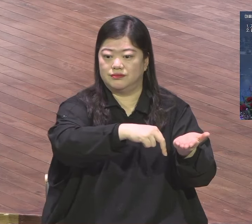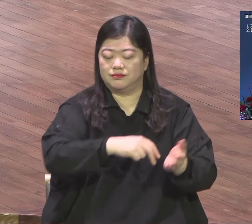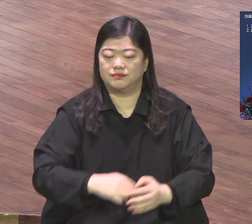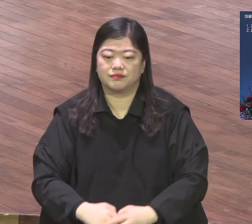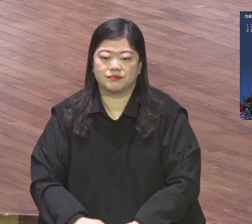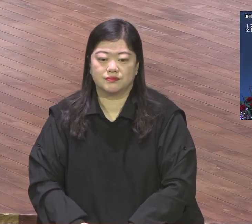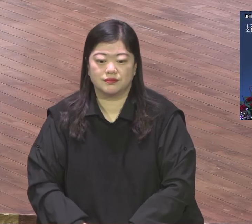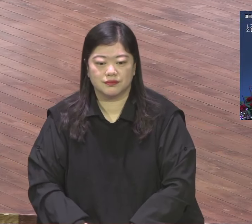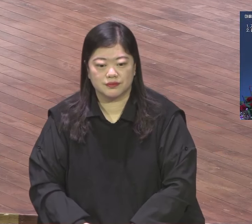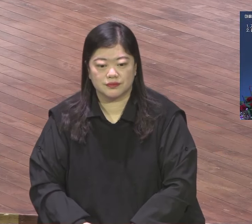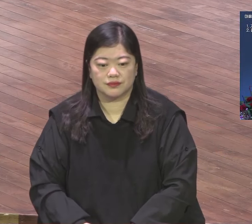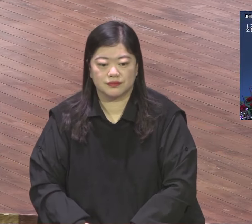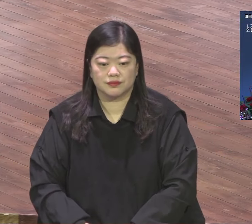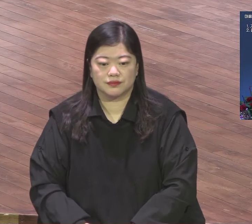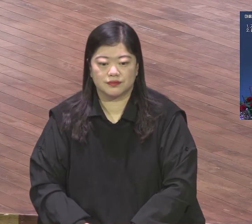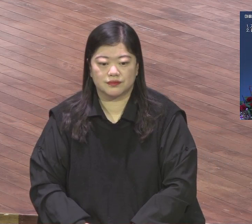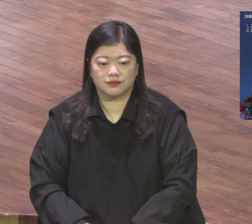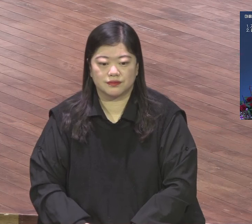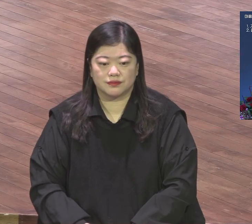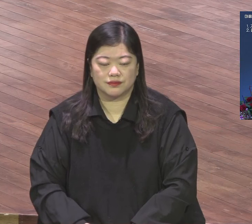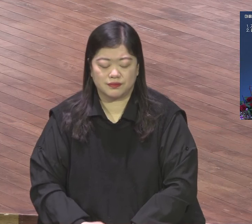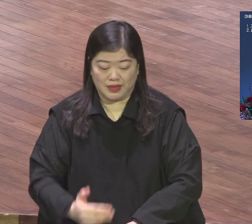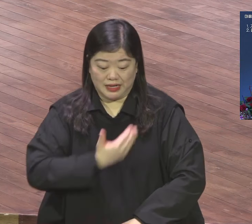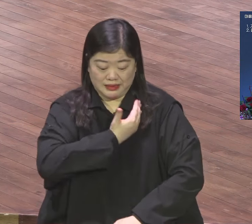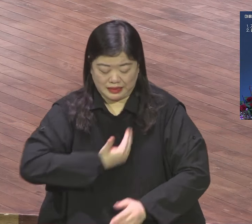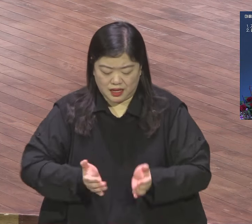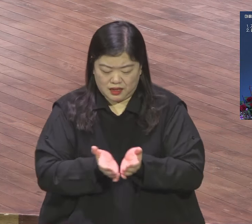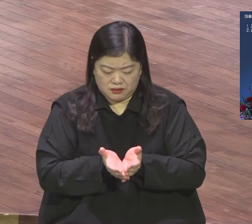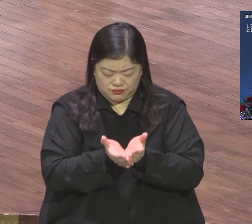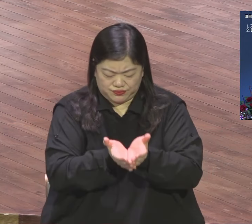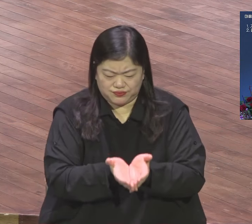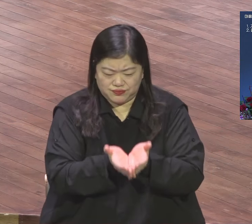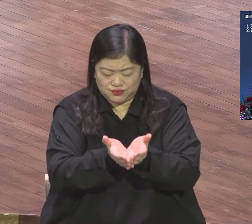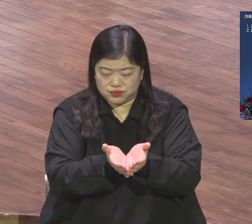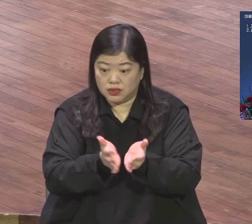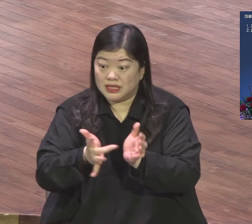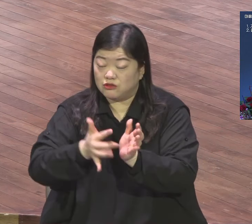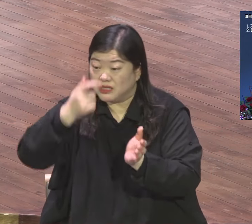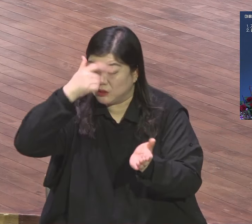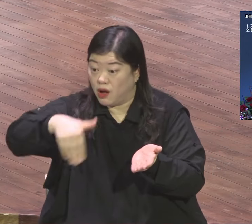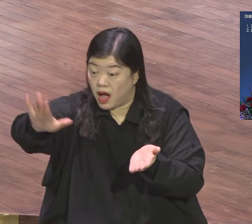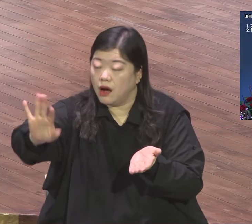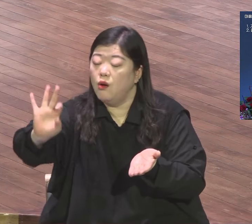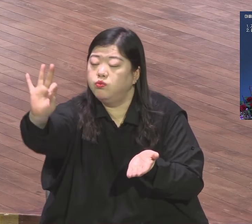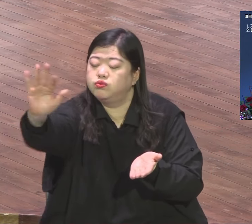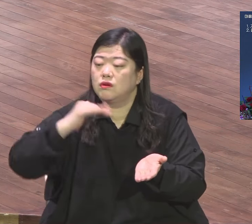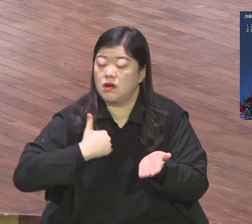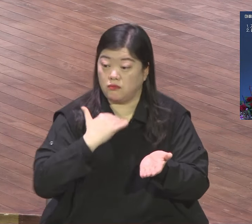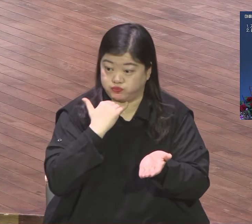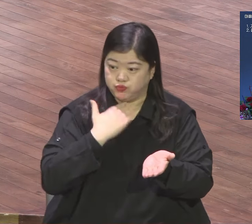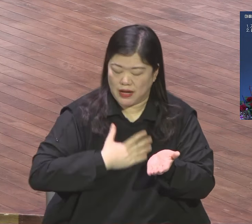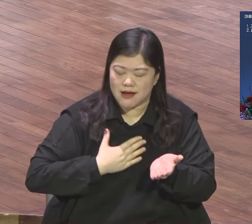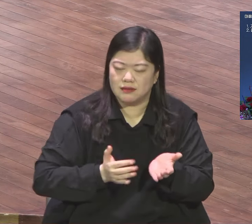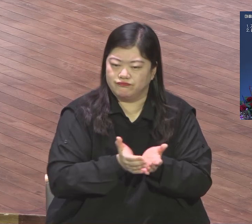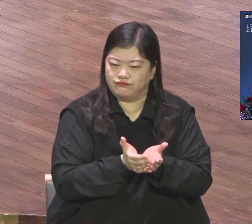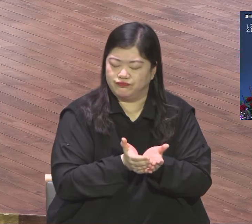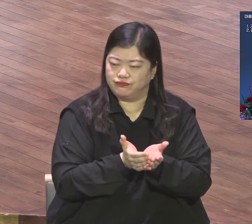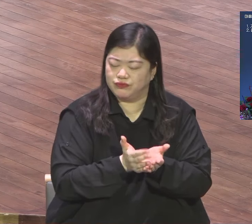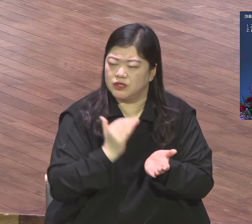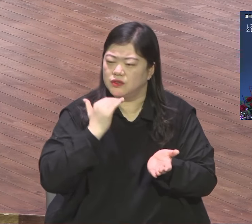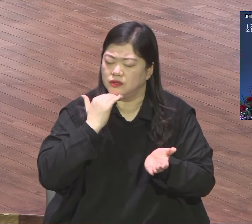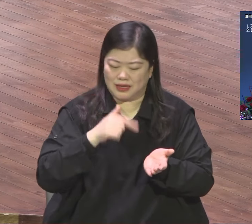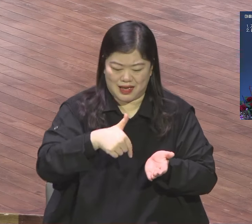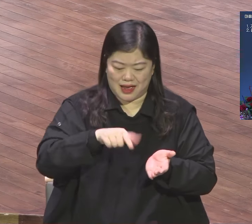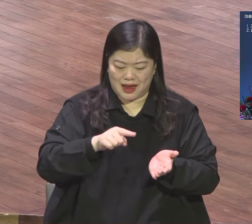예수님의 말씀을 따라 갈릴리 바다를 건너던 제자들이 역풍을 만나가지고 노를 젓는데 갈릴리